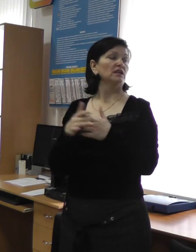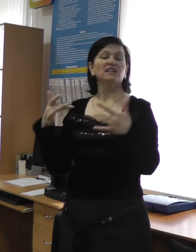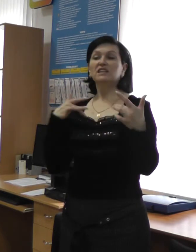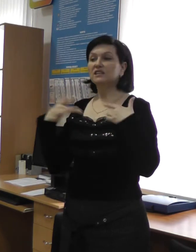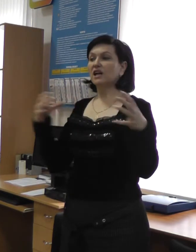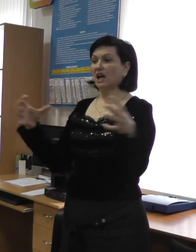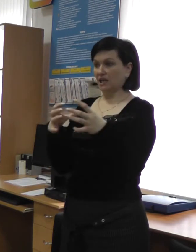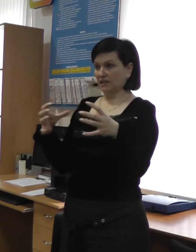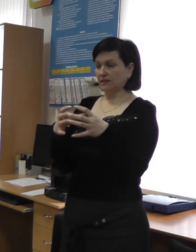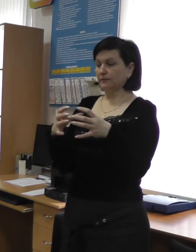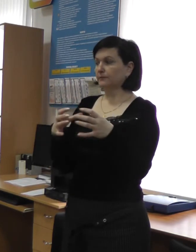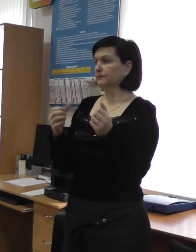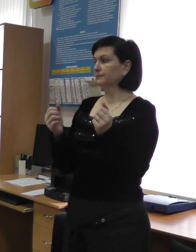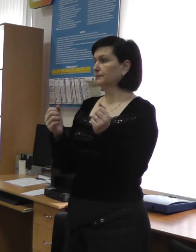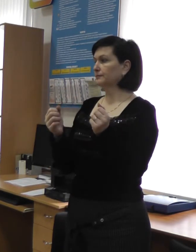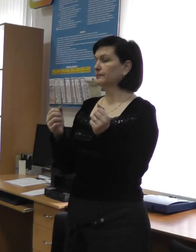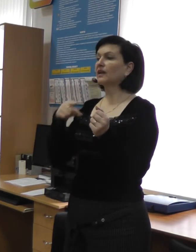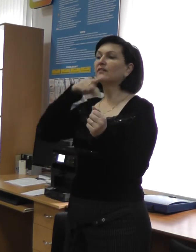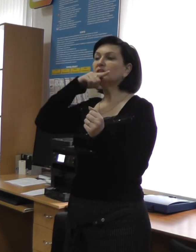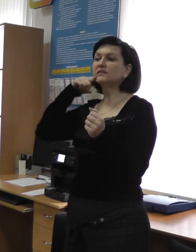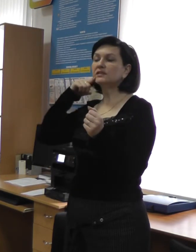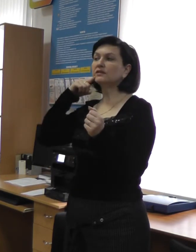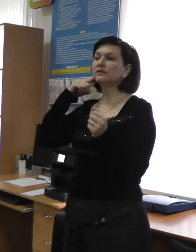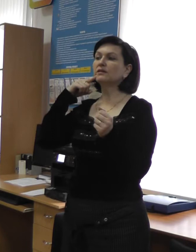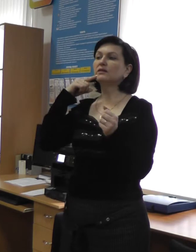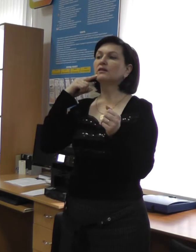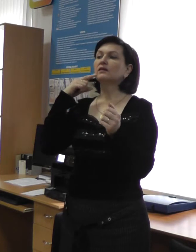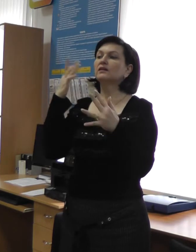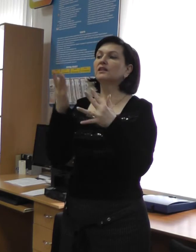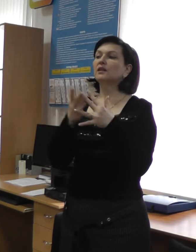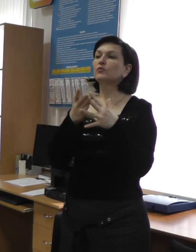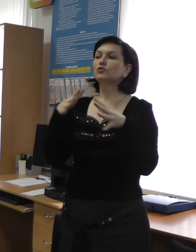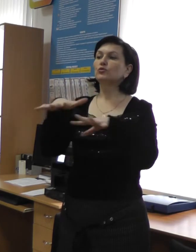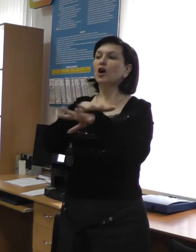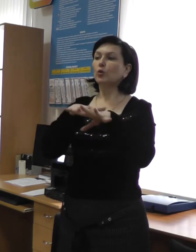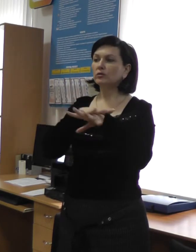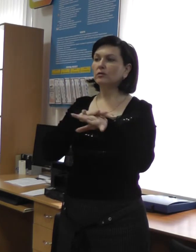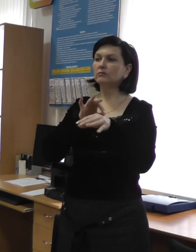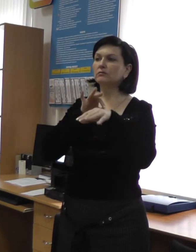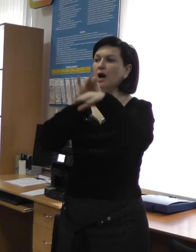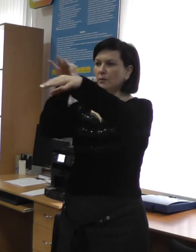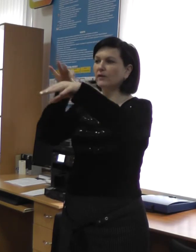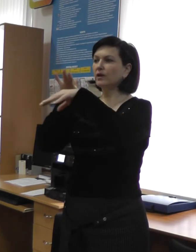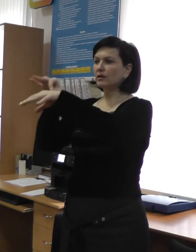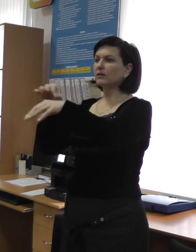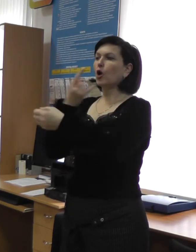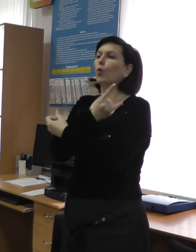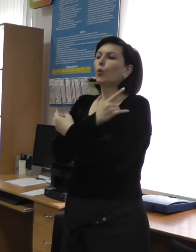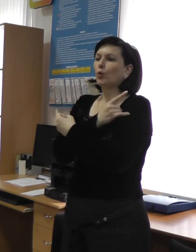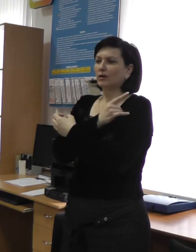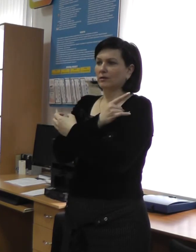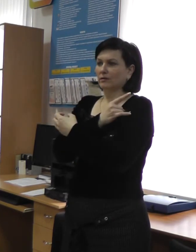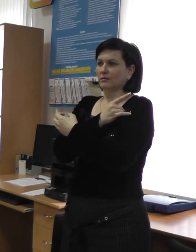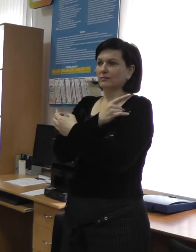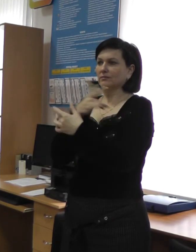коллектив предоставлял Россию на международном детском фестивале на Крите с кукольным спектаклем «Терем